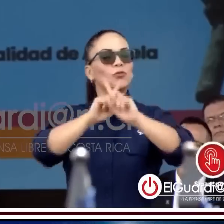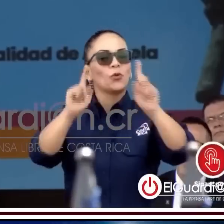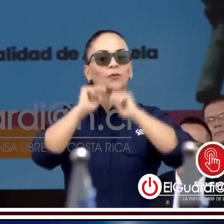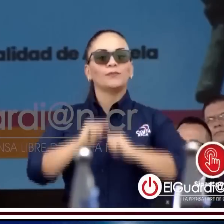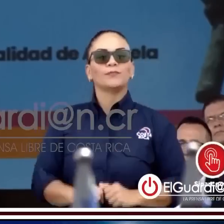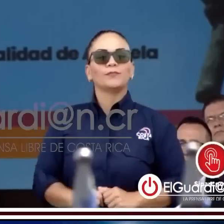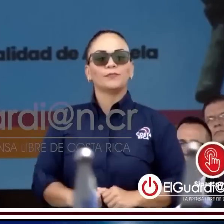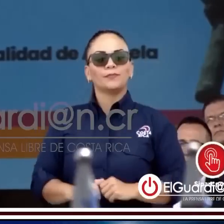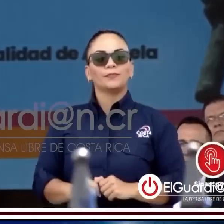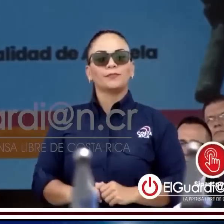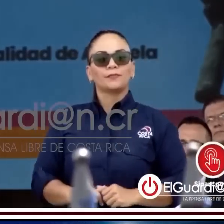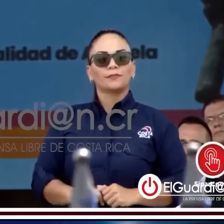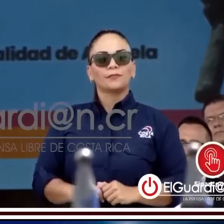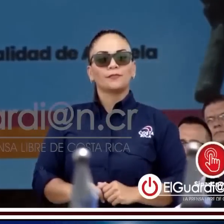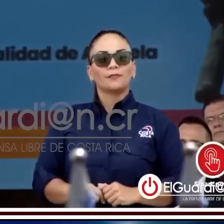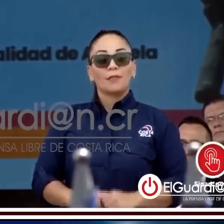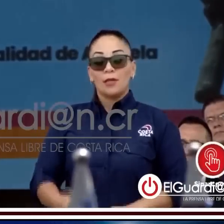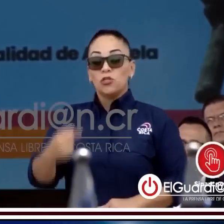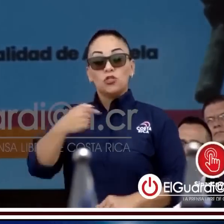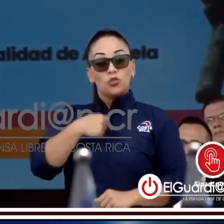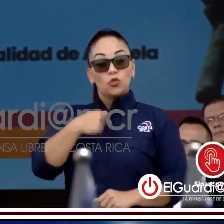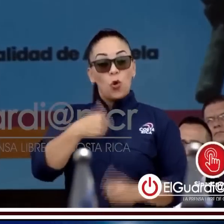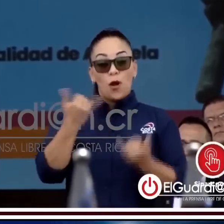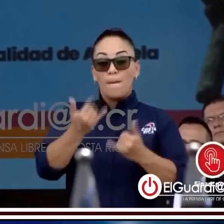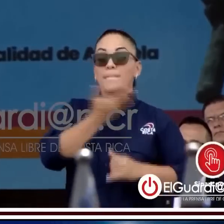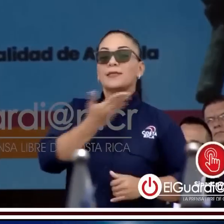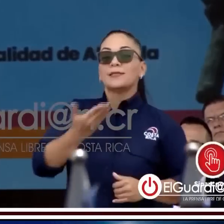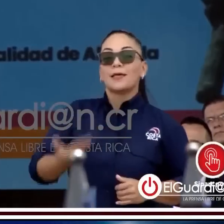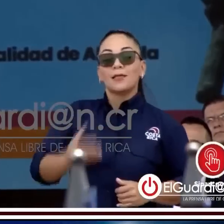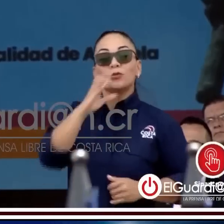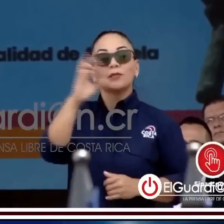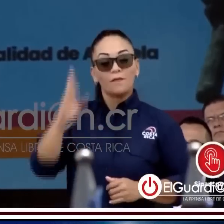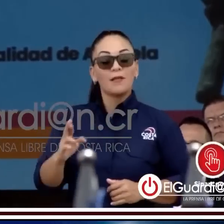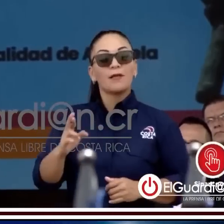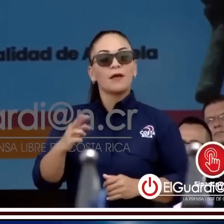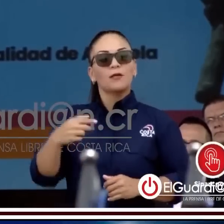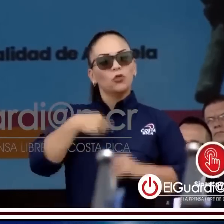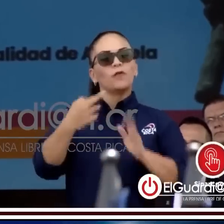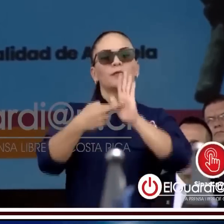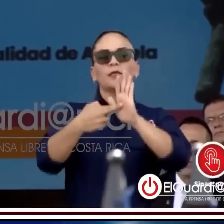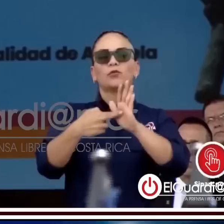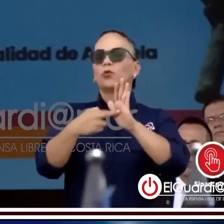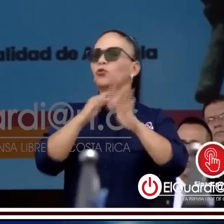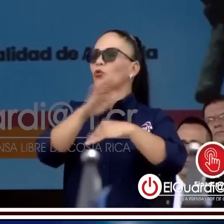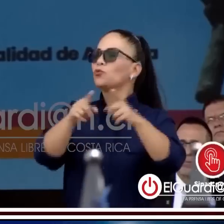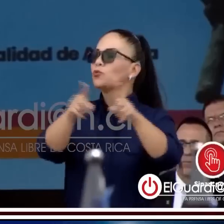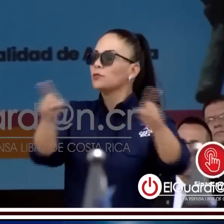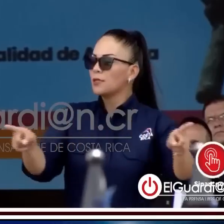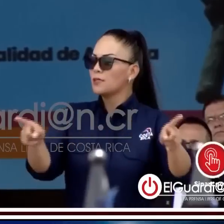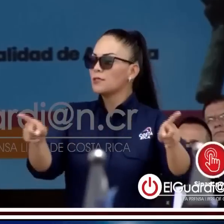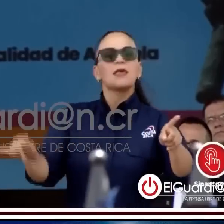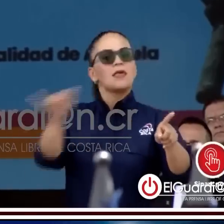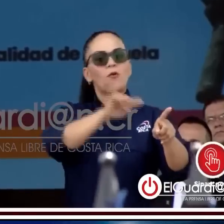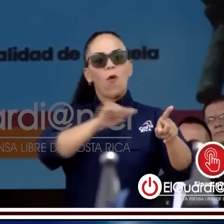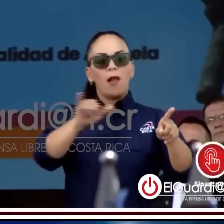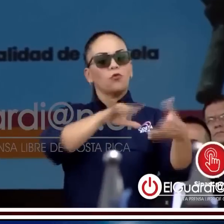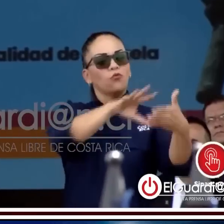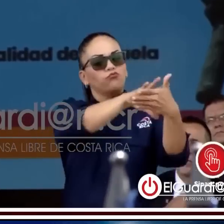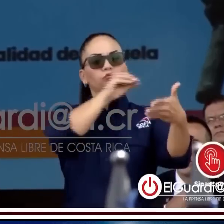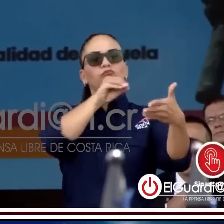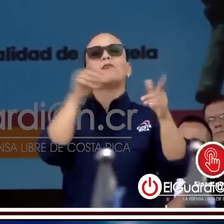el presidente de la República, y a nombre de todos ustedes, repito esas